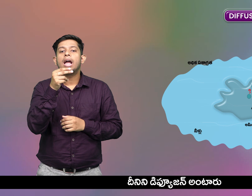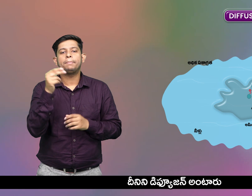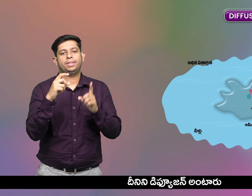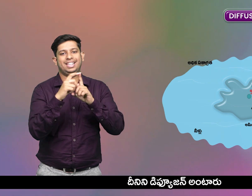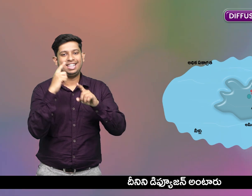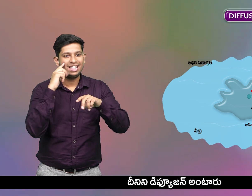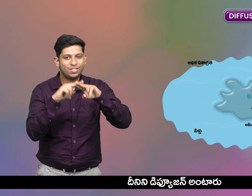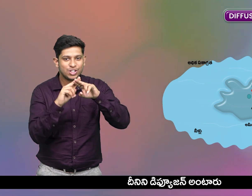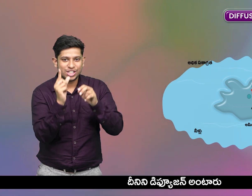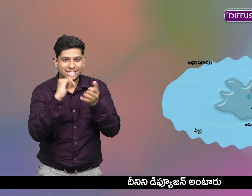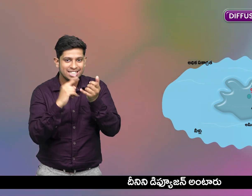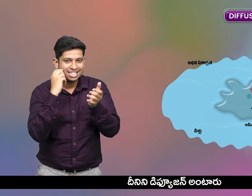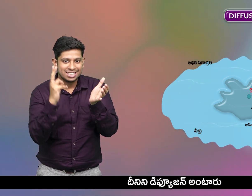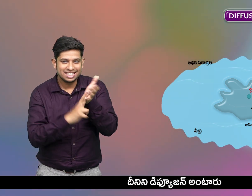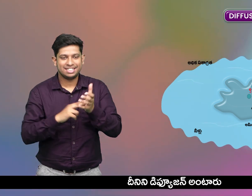దీనిని డిఫ్యూజన్ అంటారు.